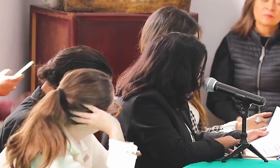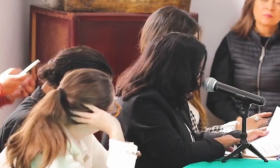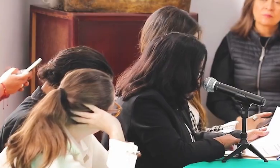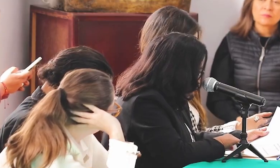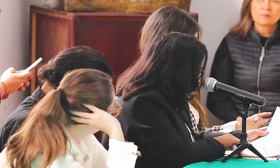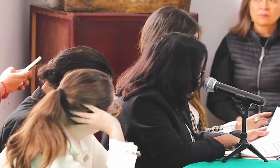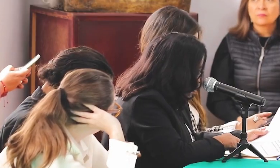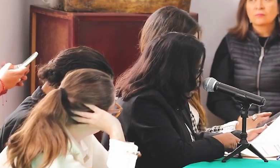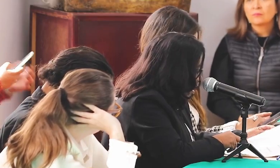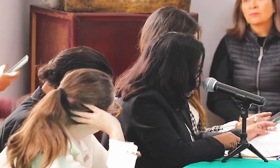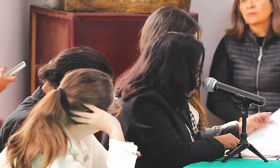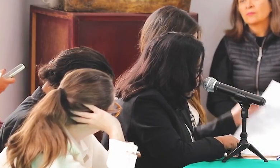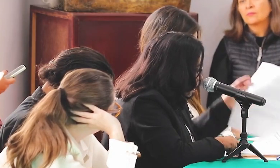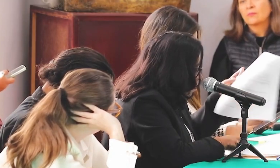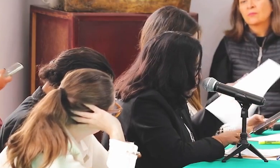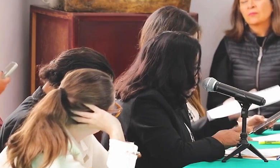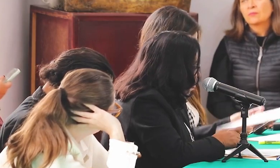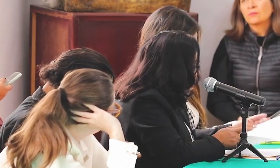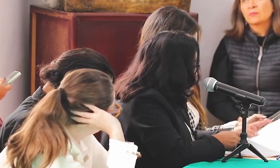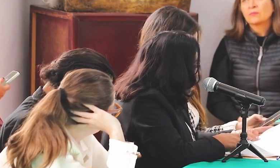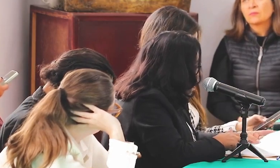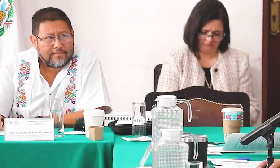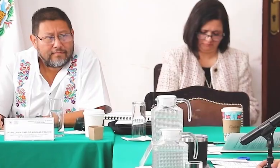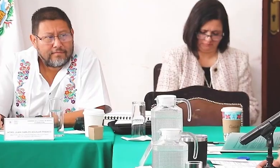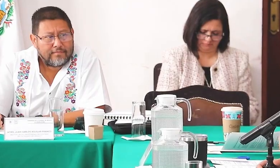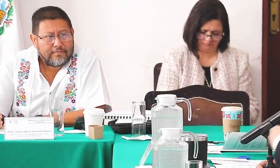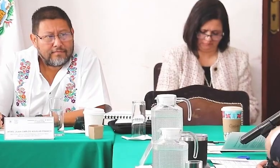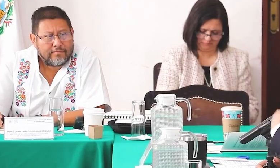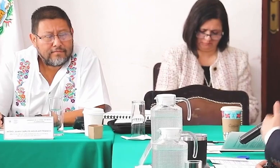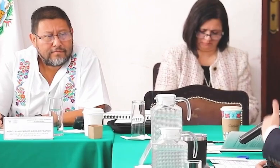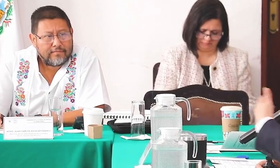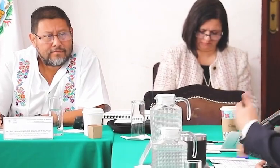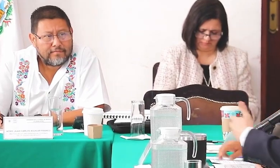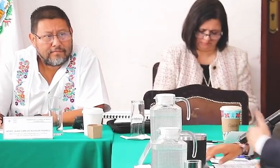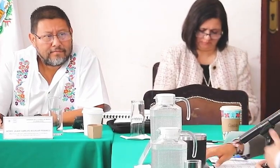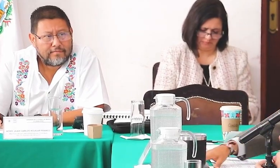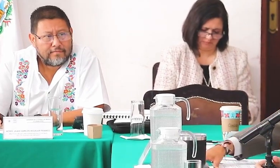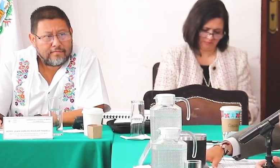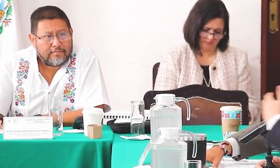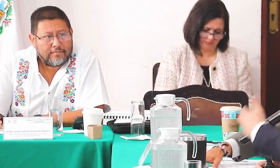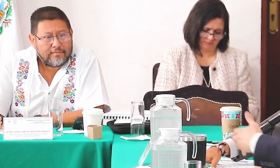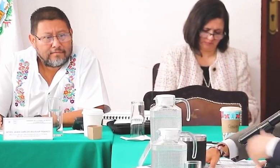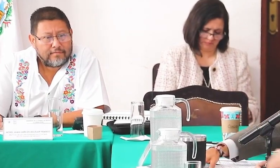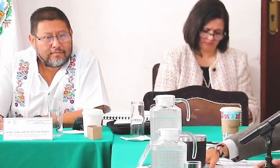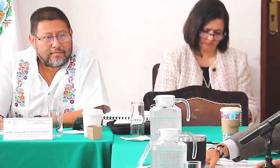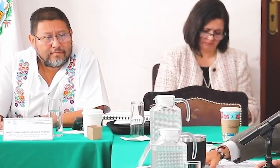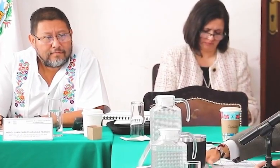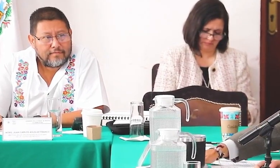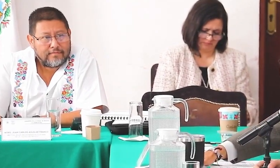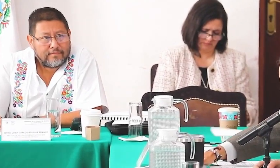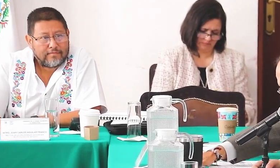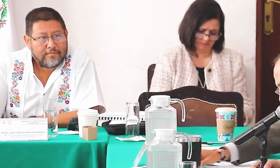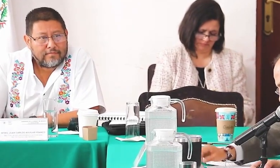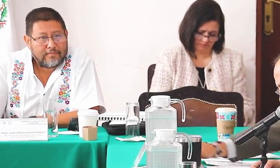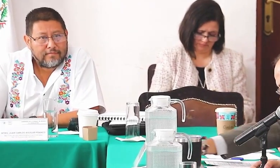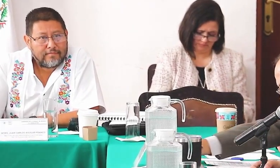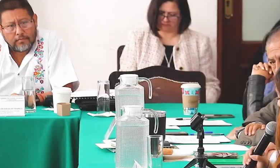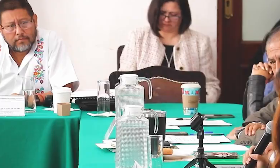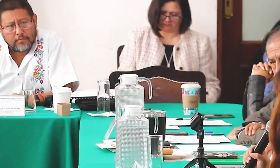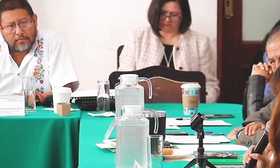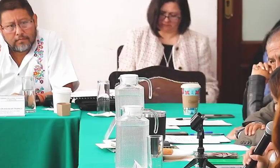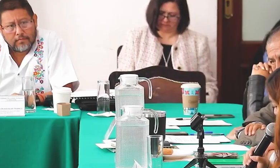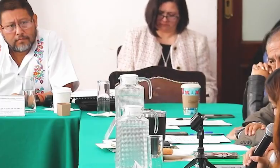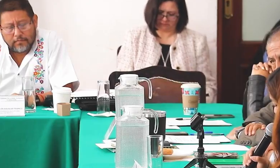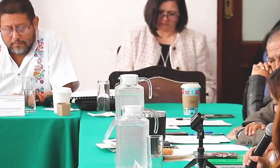la comparecencia del 6 de diciembre, las y los diputados manifestaron sus puntos de vista y expresaron sus dudas y